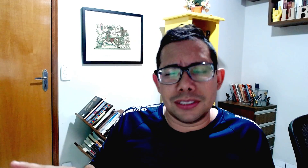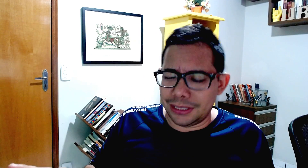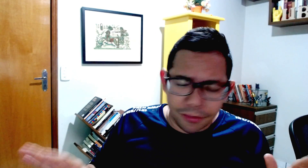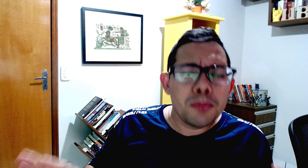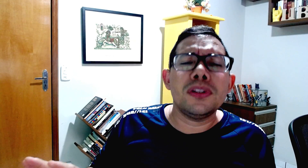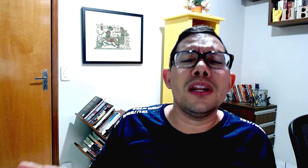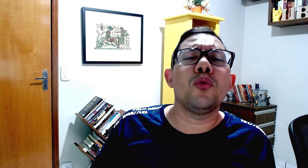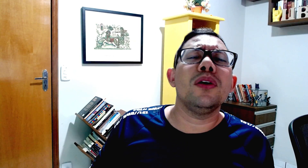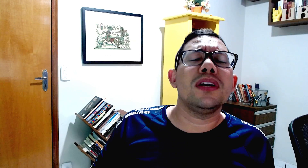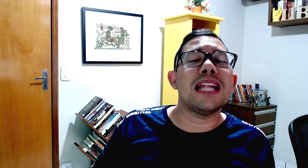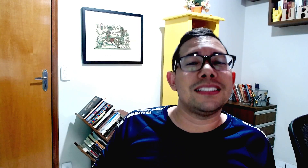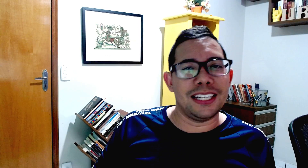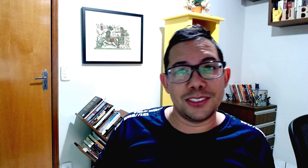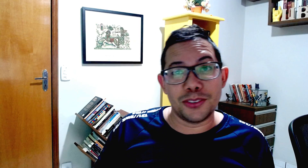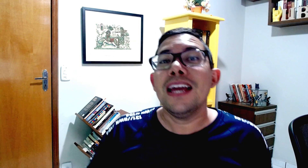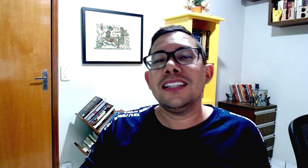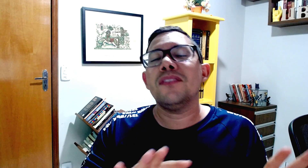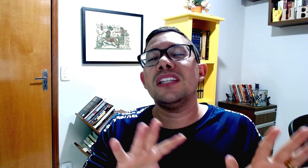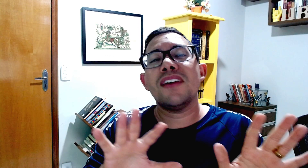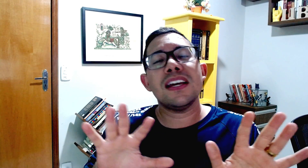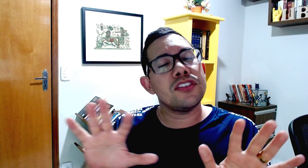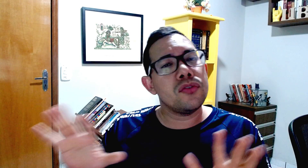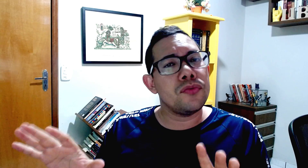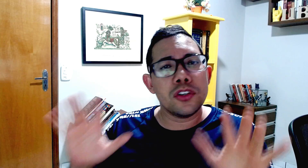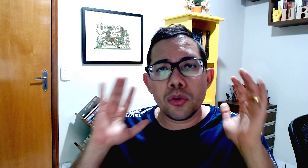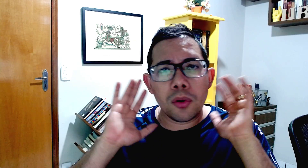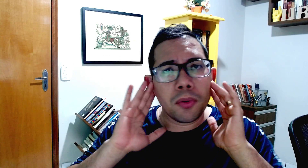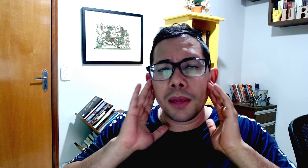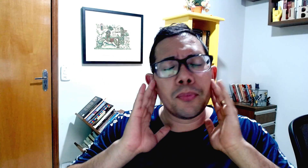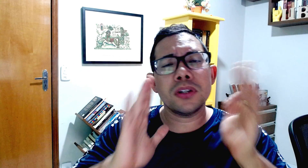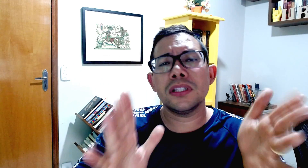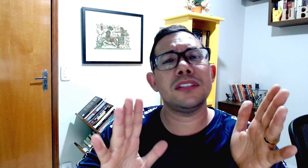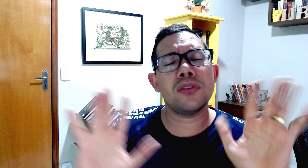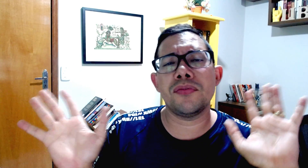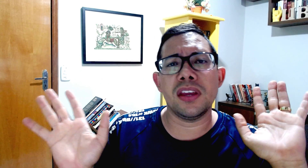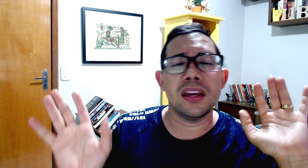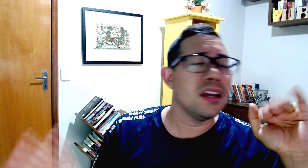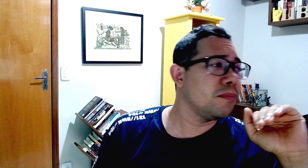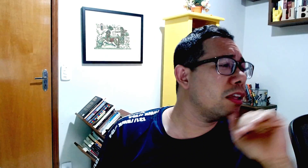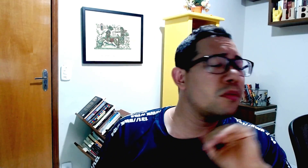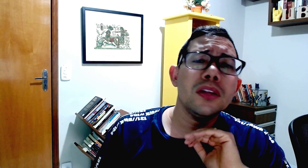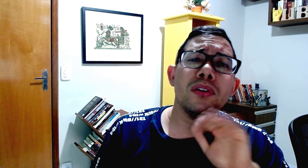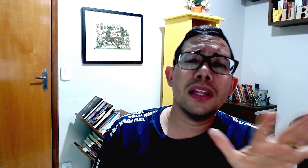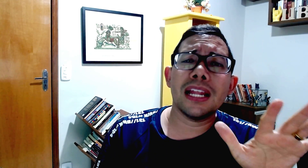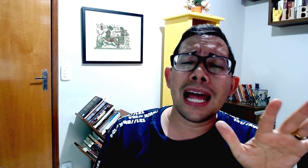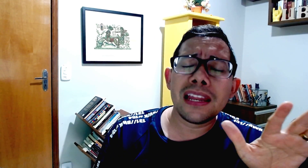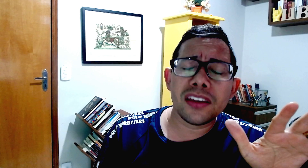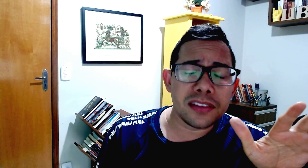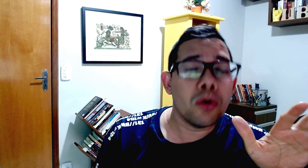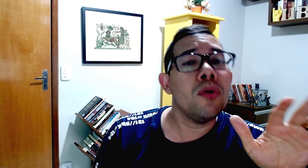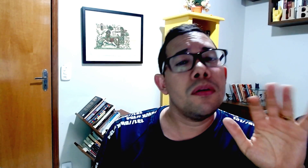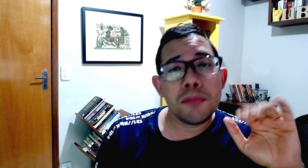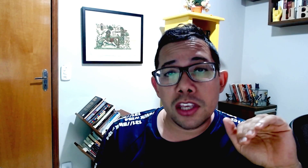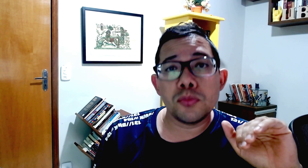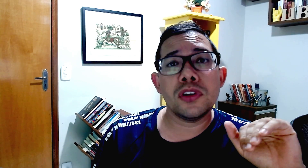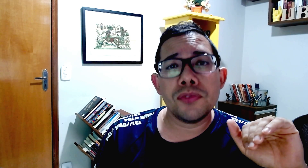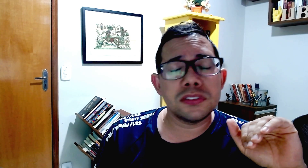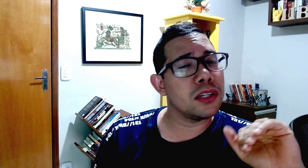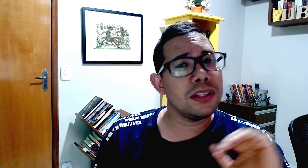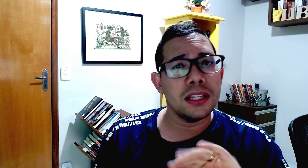neurose. Vamos tranquilo que dá certo. Então você vai assistir o vídeo. É importante você só ver. Mesmo que não entender nada, Gesiel. Mesmo que você não entenda